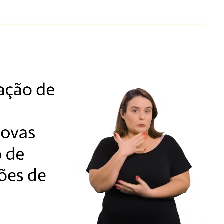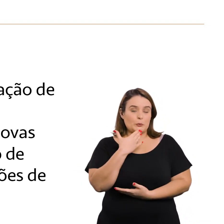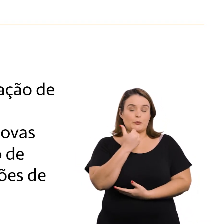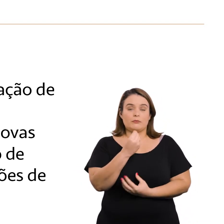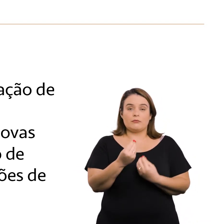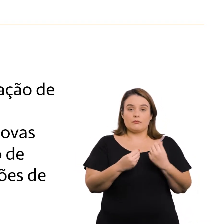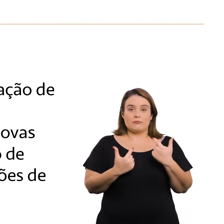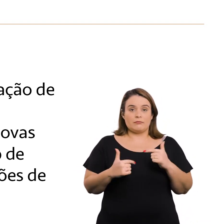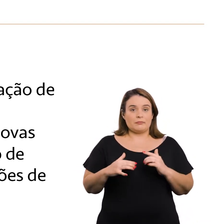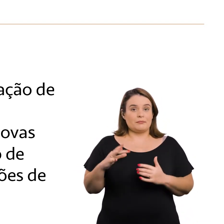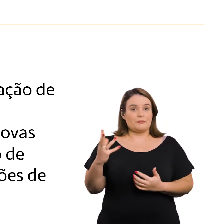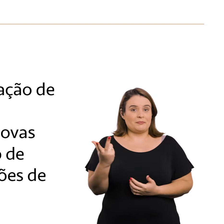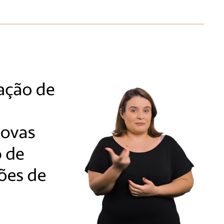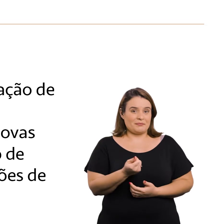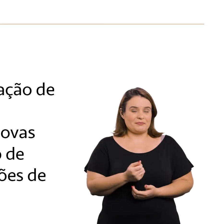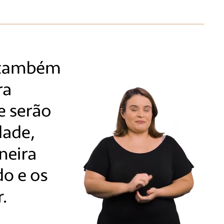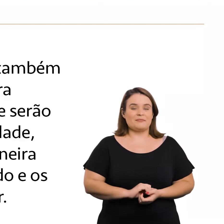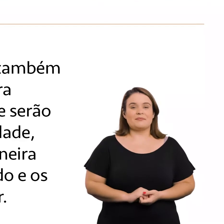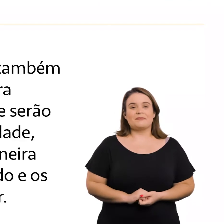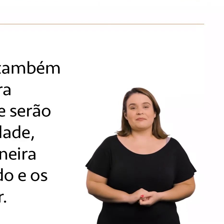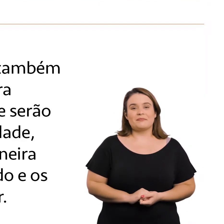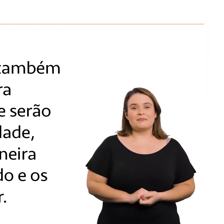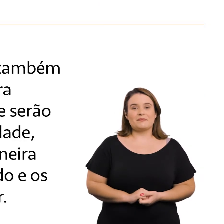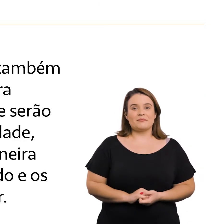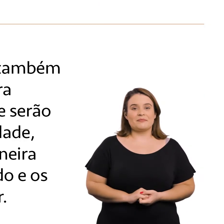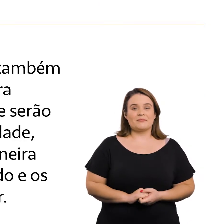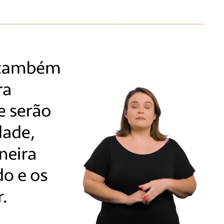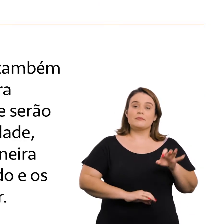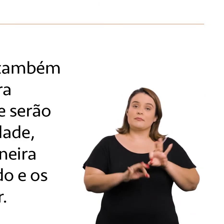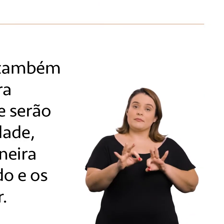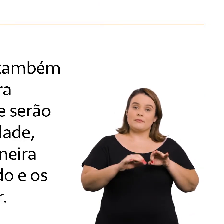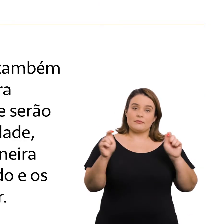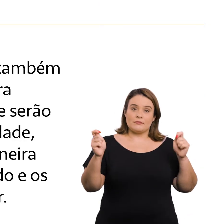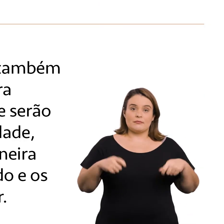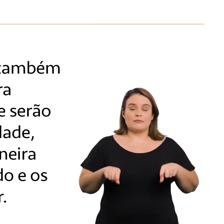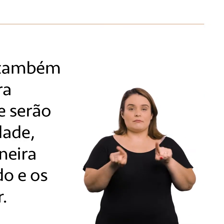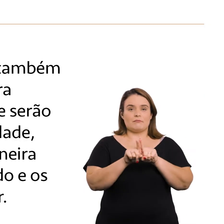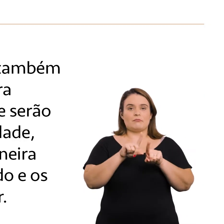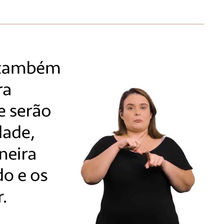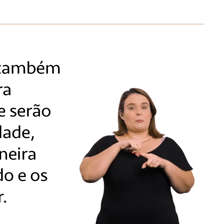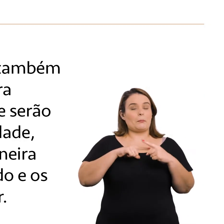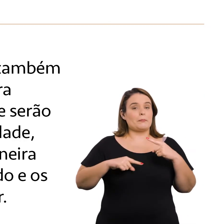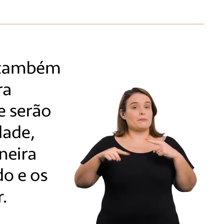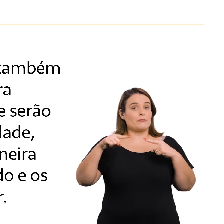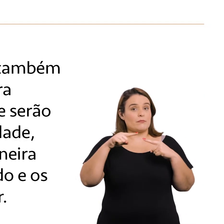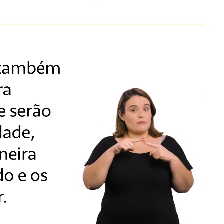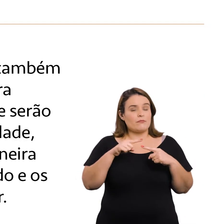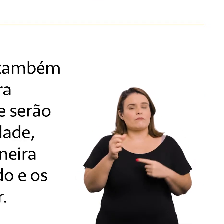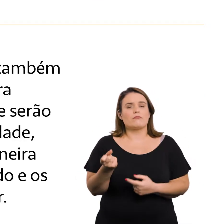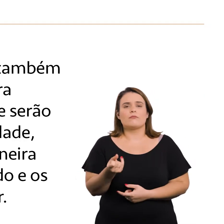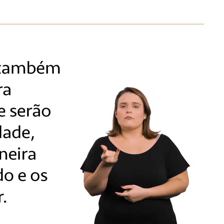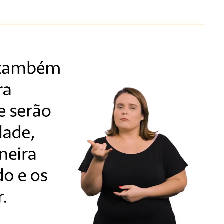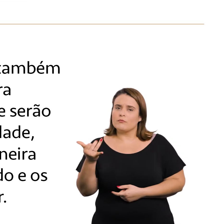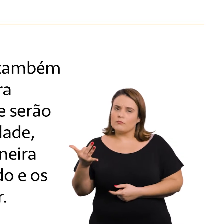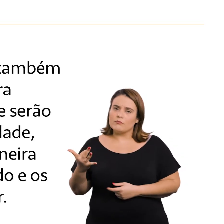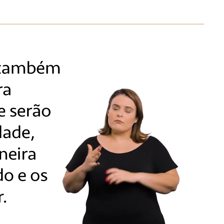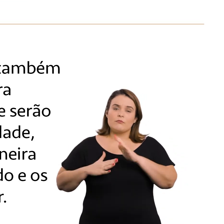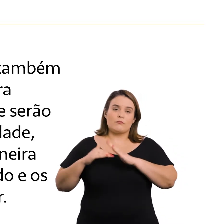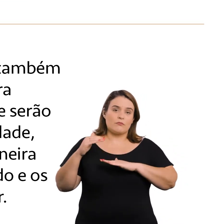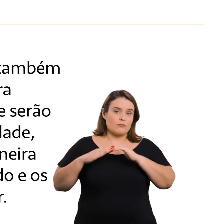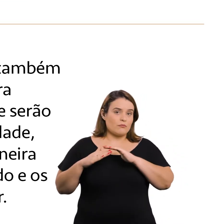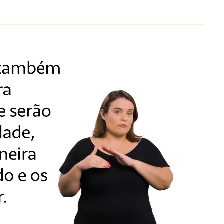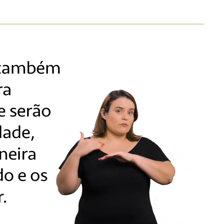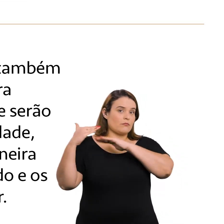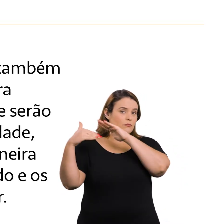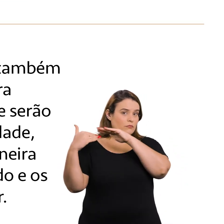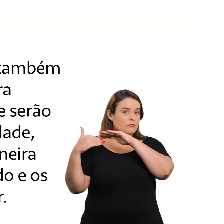melhores condições de trabalho para todos. No planejamento, pode-se também estabelecer metas tanto para quantificar as